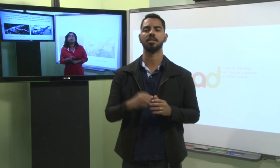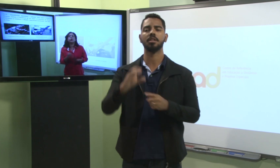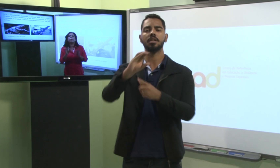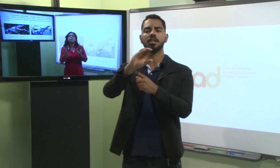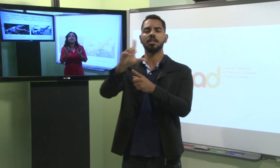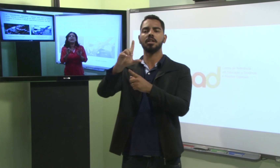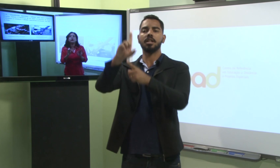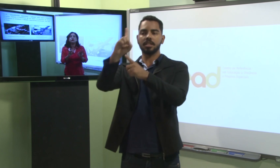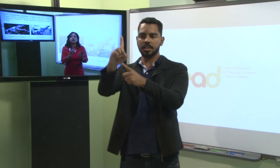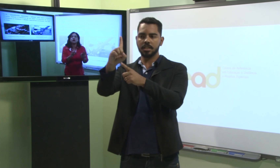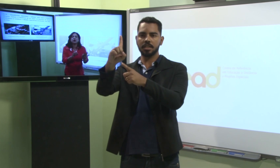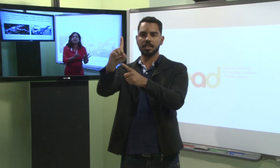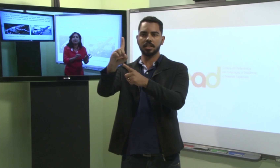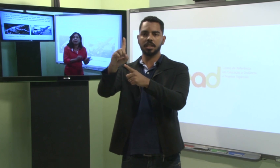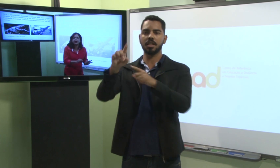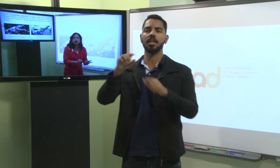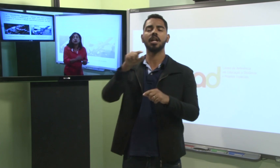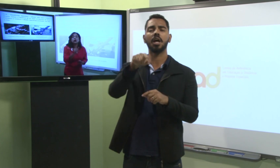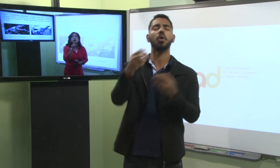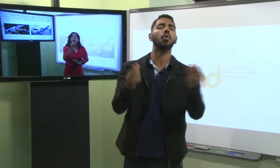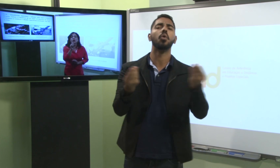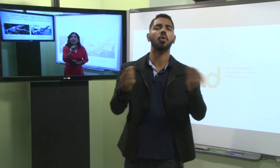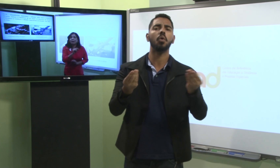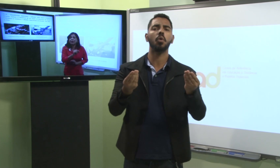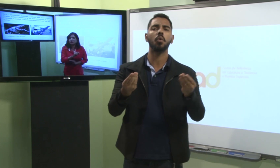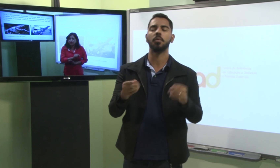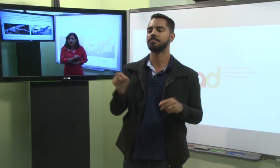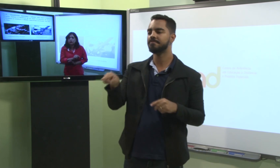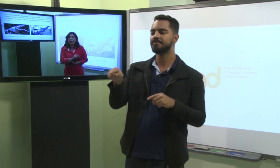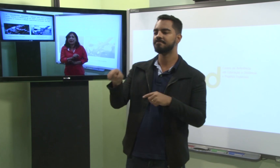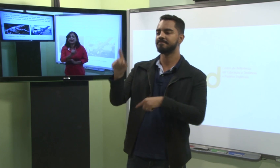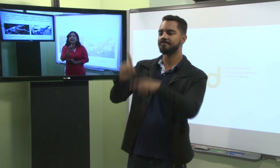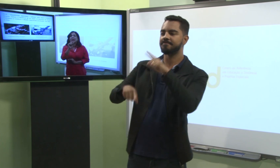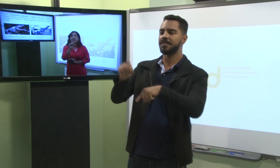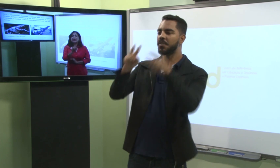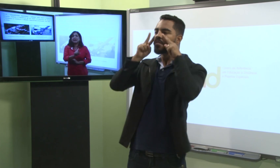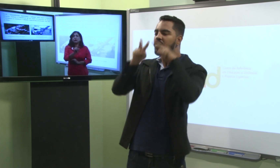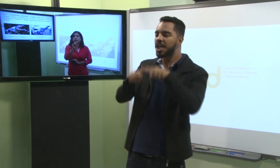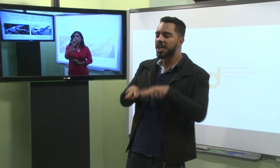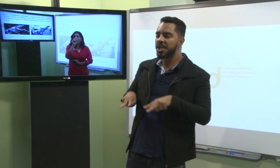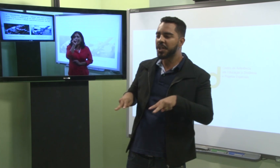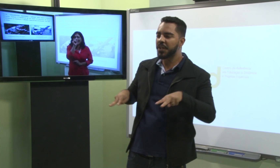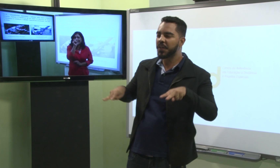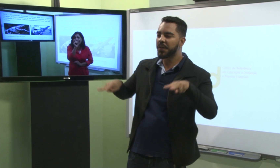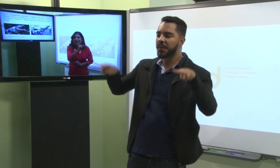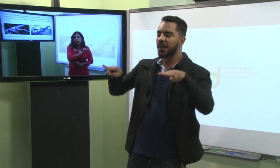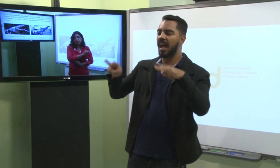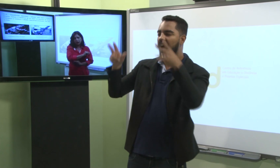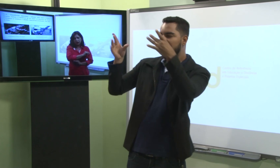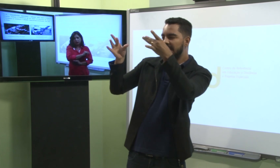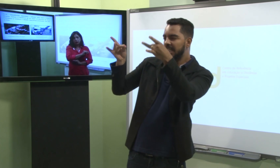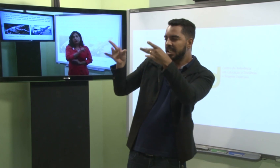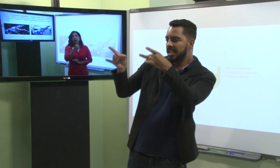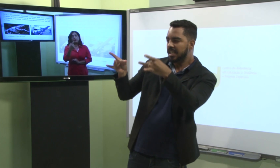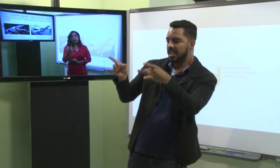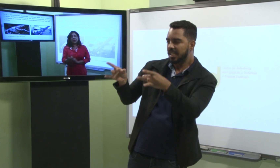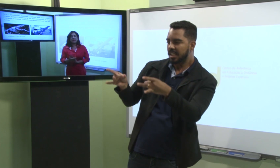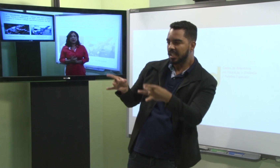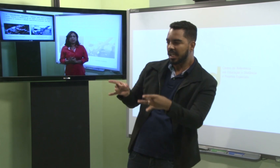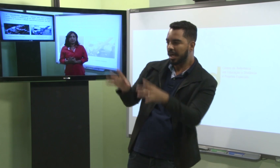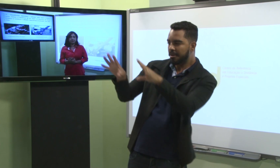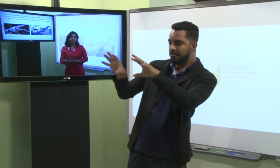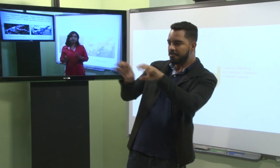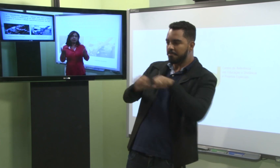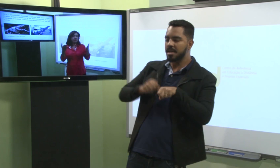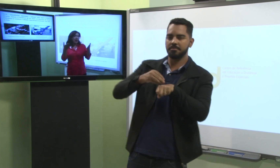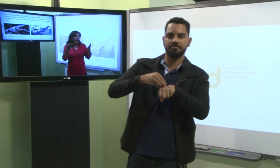deverá expor minuciosamente os elementos visuais, tentando ser o mais claro possível. Por